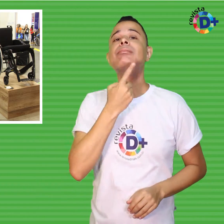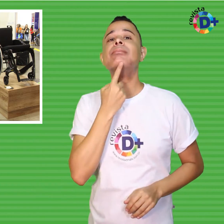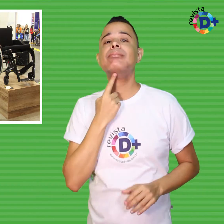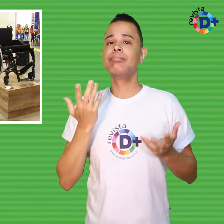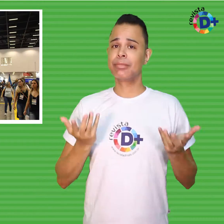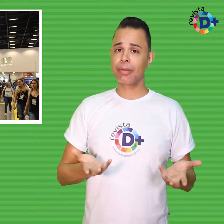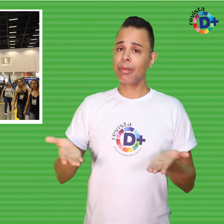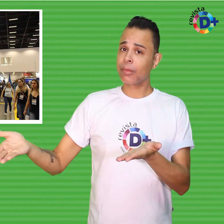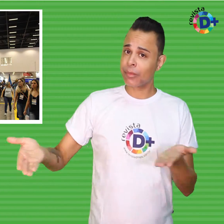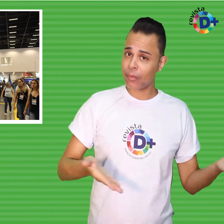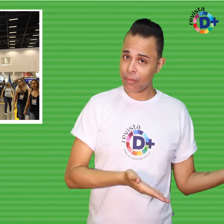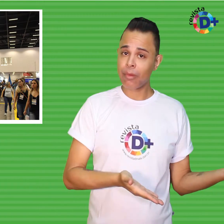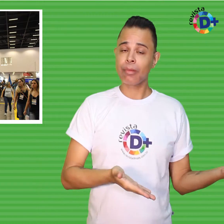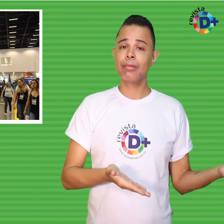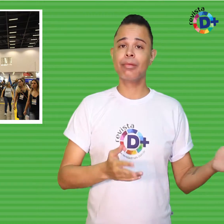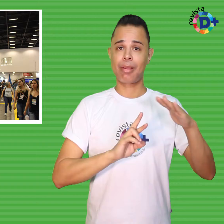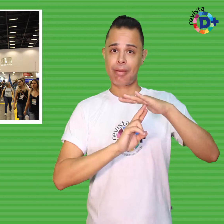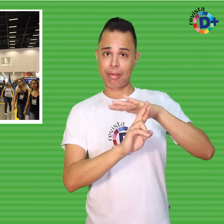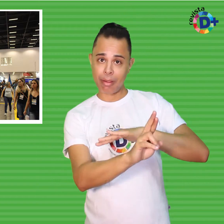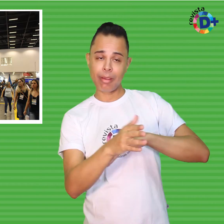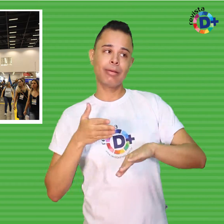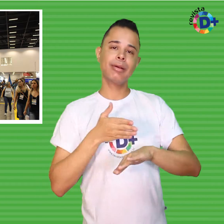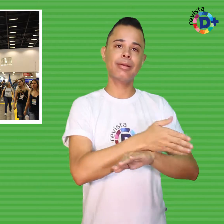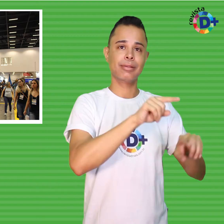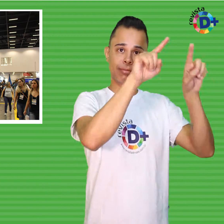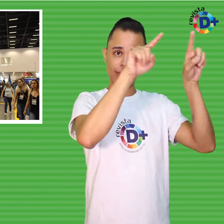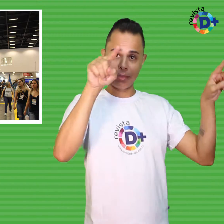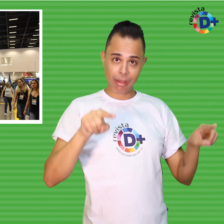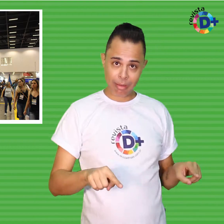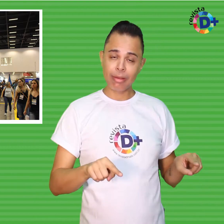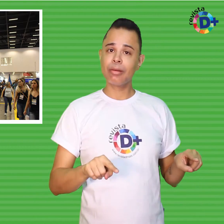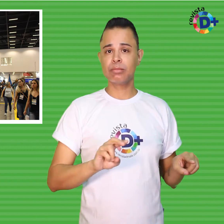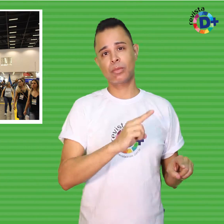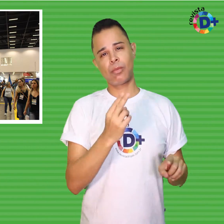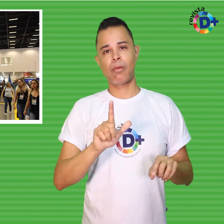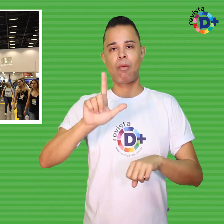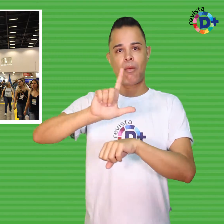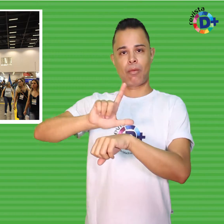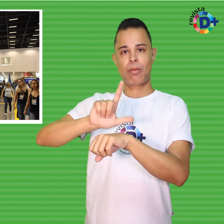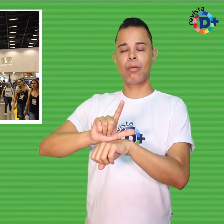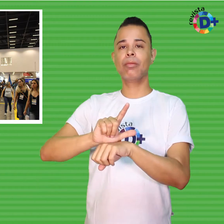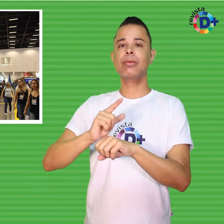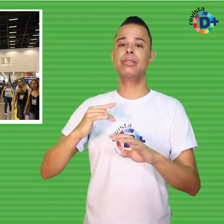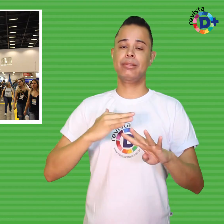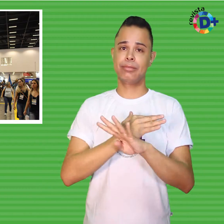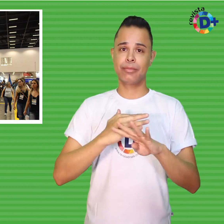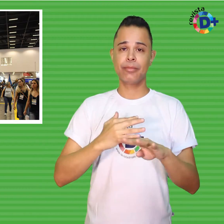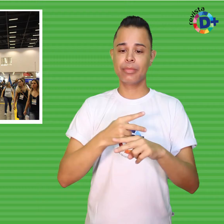convidar todos a visitarem nosso estande ou ainda a loja em são josé dos campos